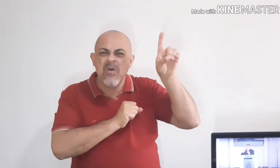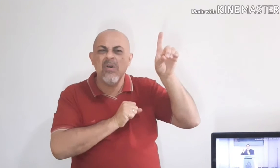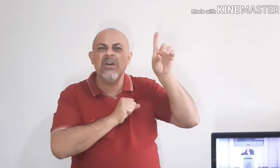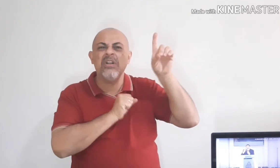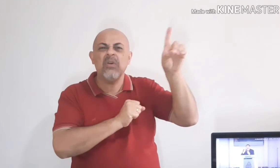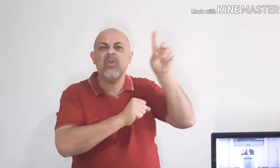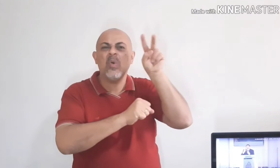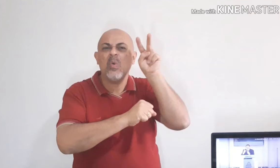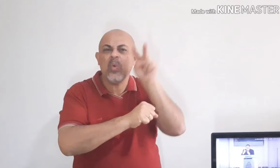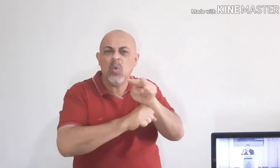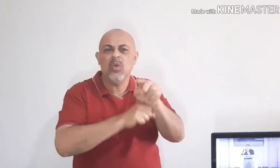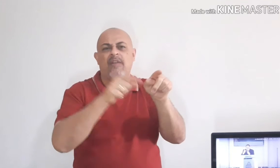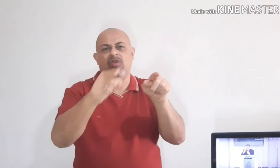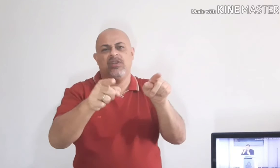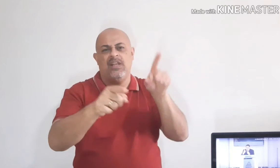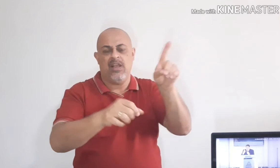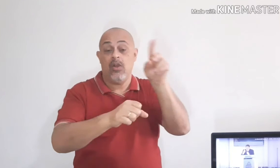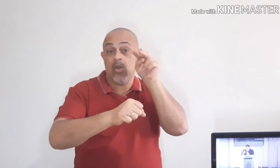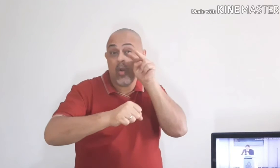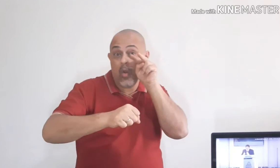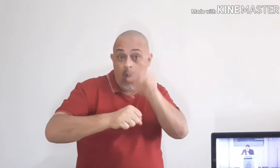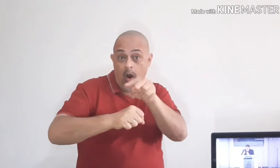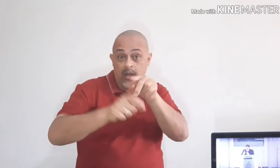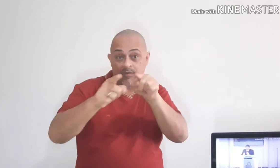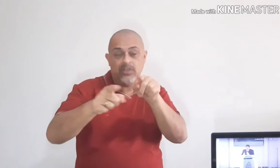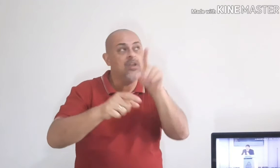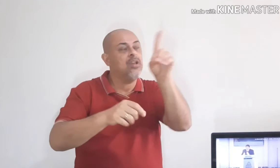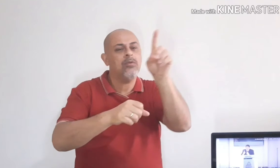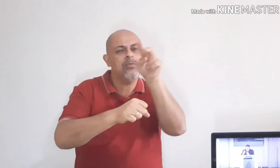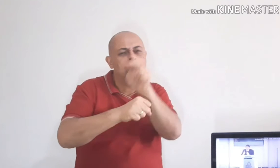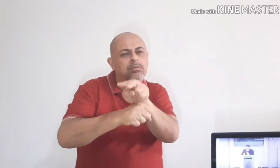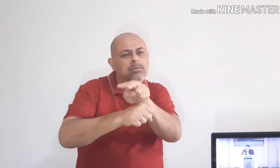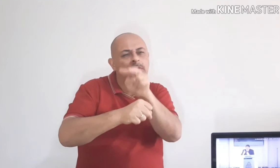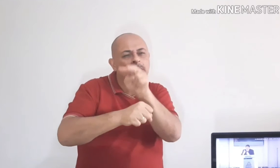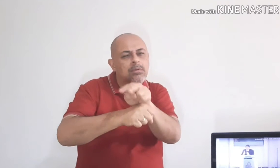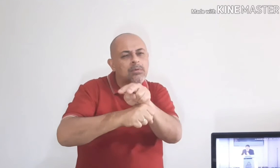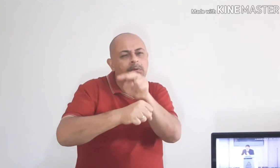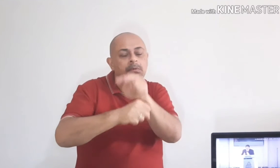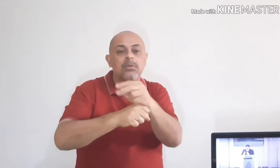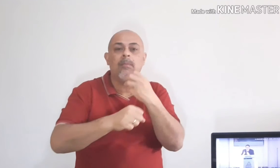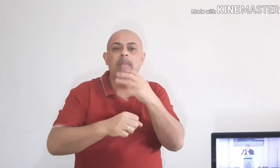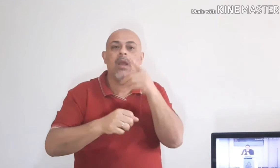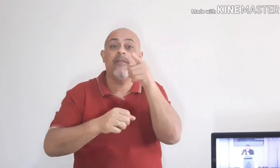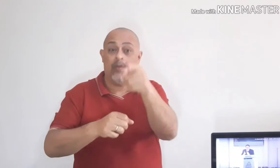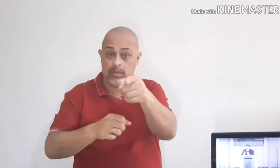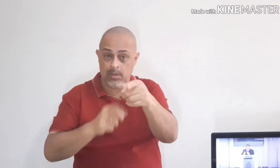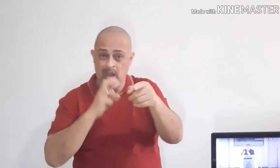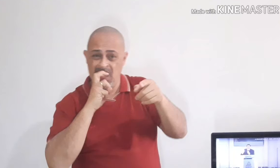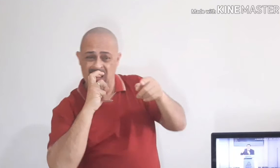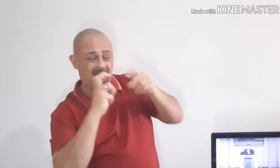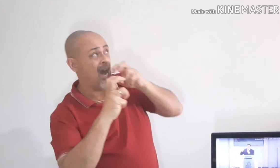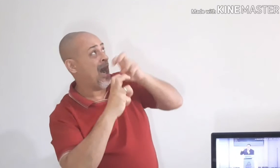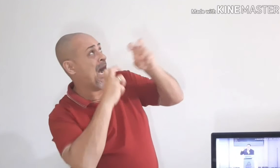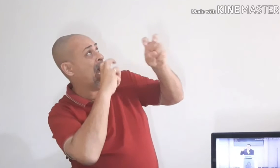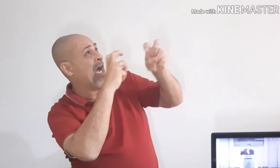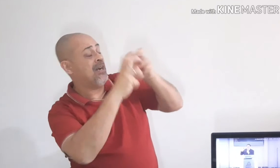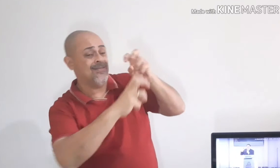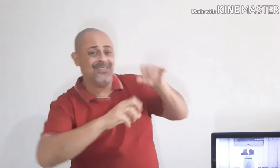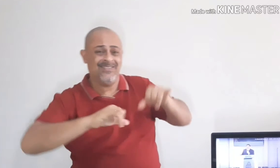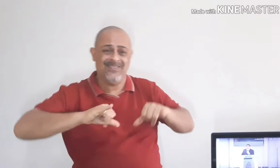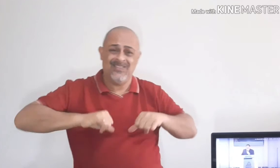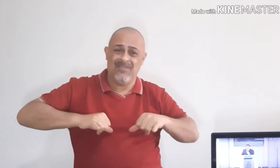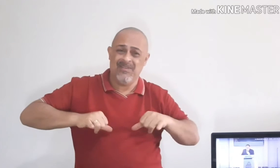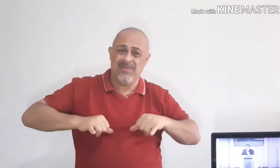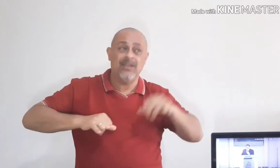ele é um Deus que olha com um olhar zeloso para ouvir o gemido dos cativos, gemido